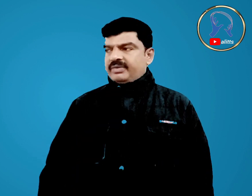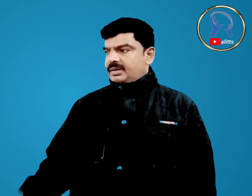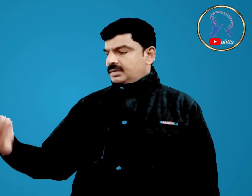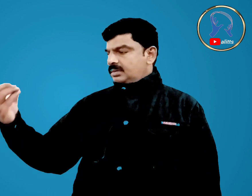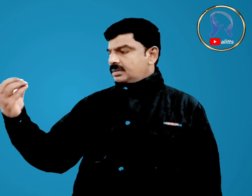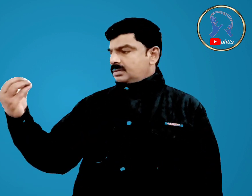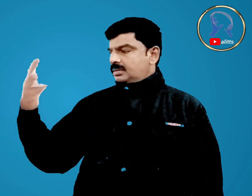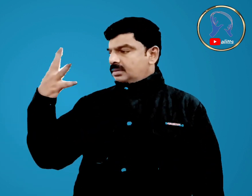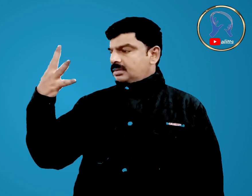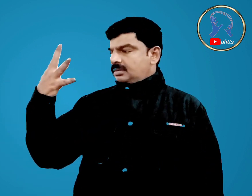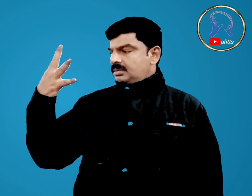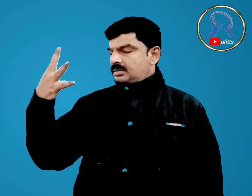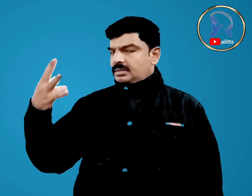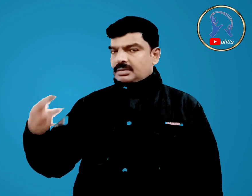मनव्वर